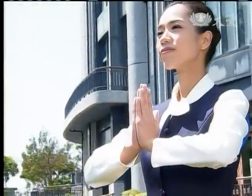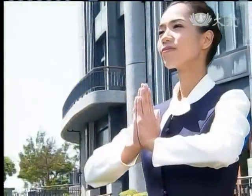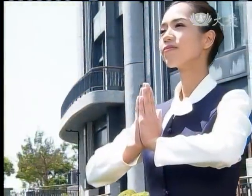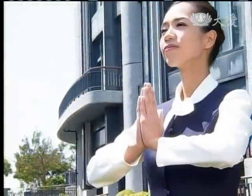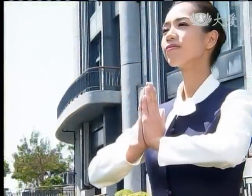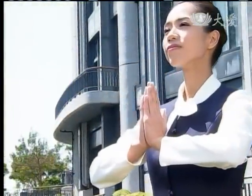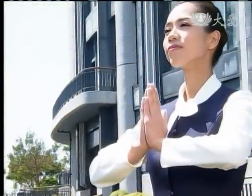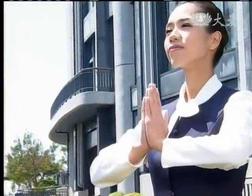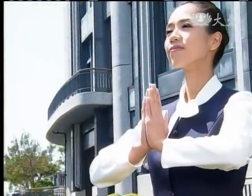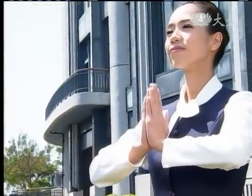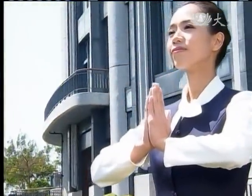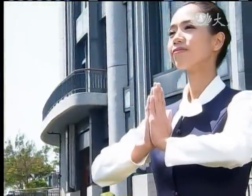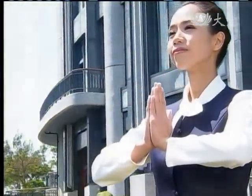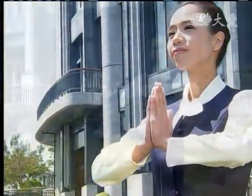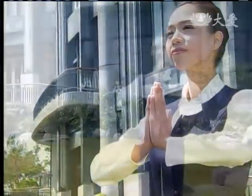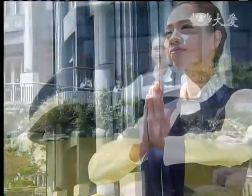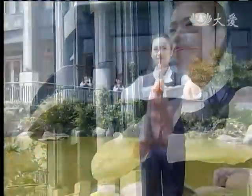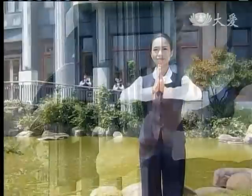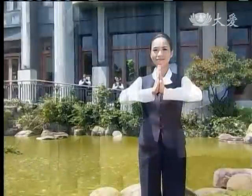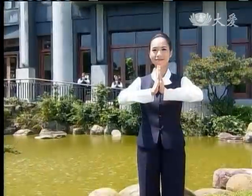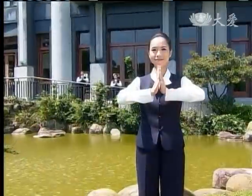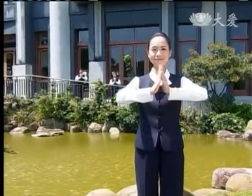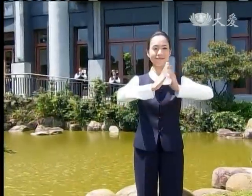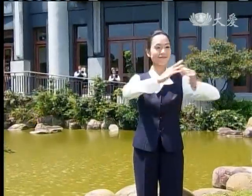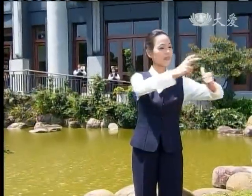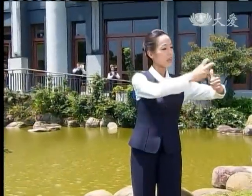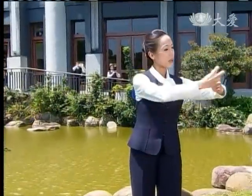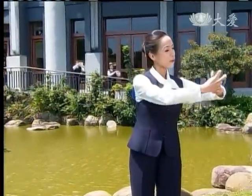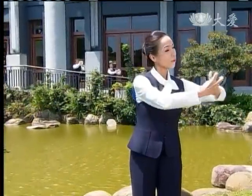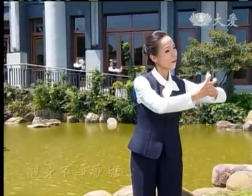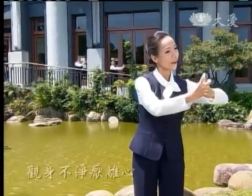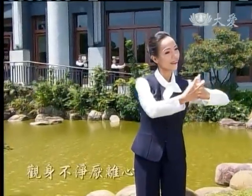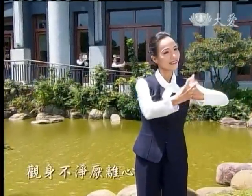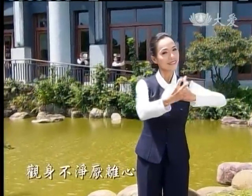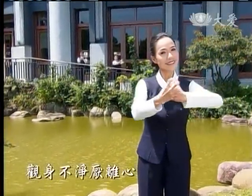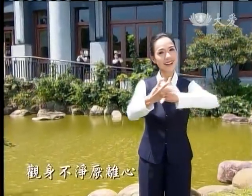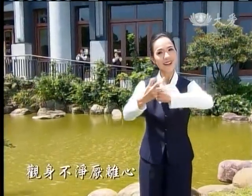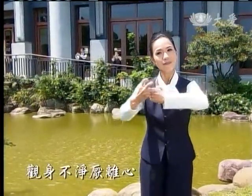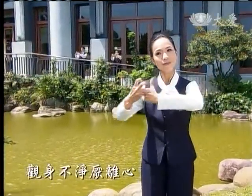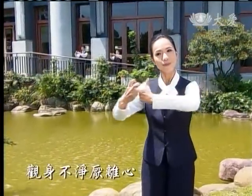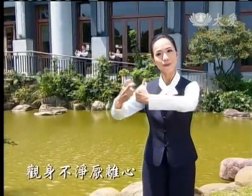观身